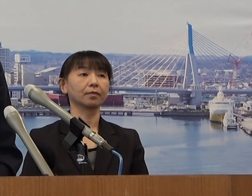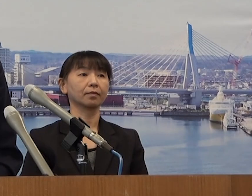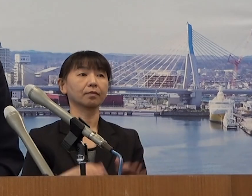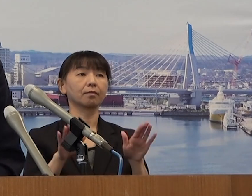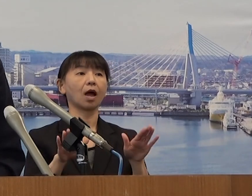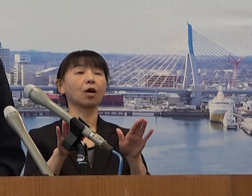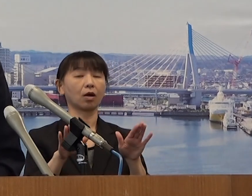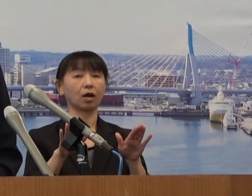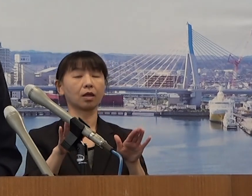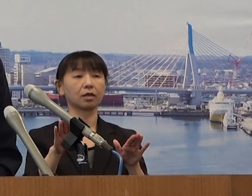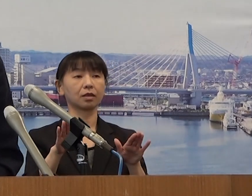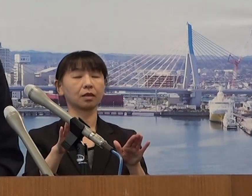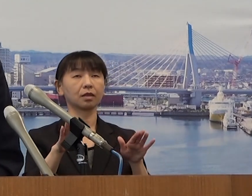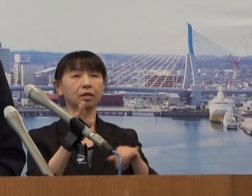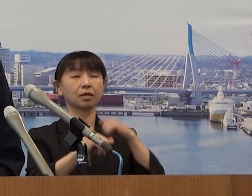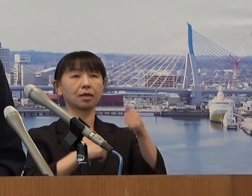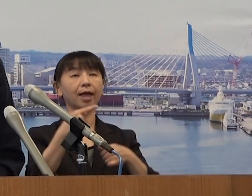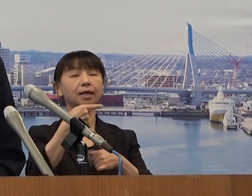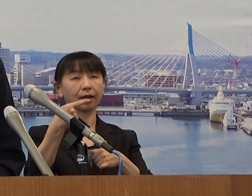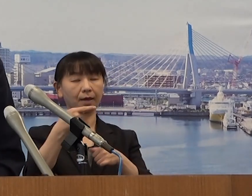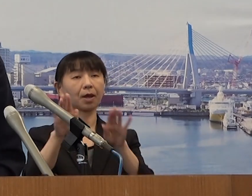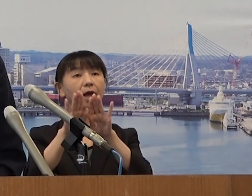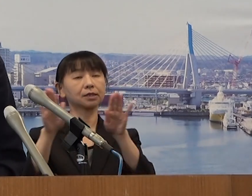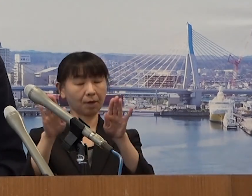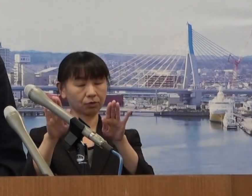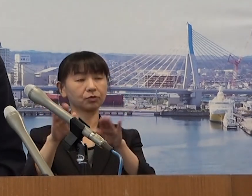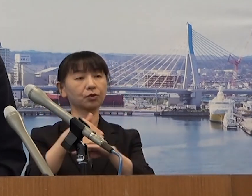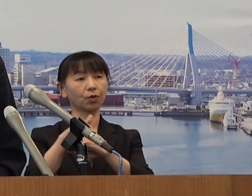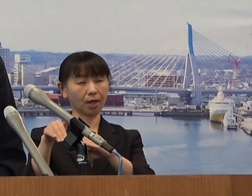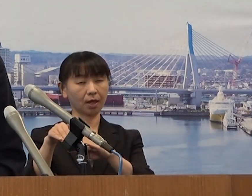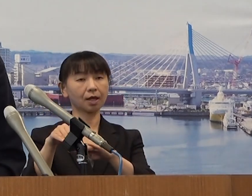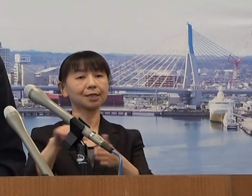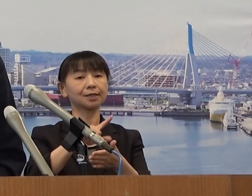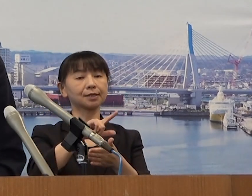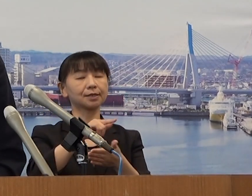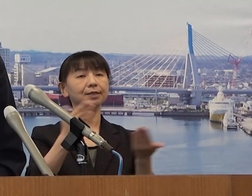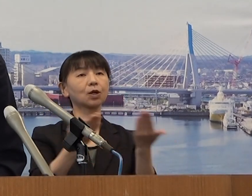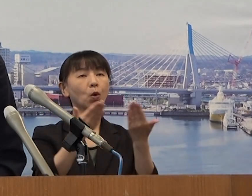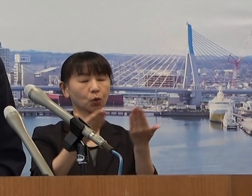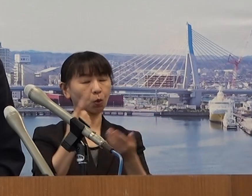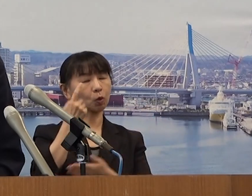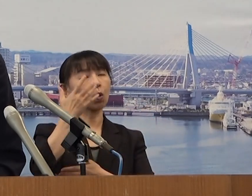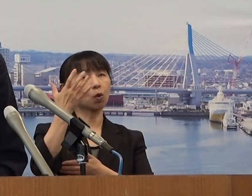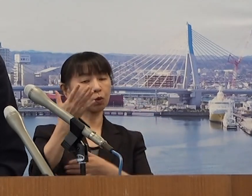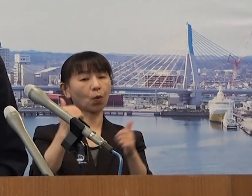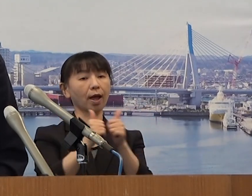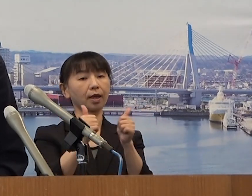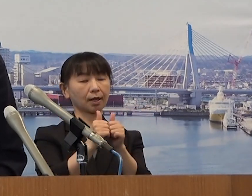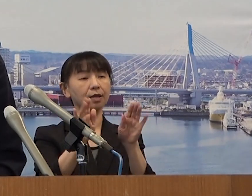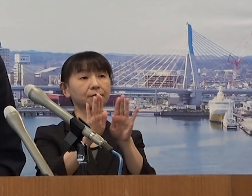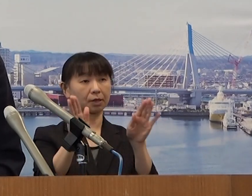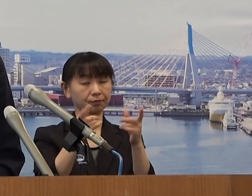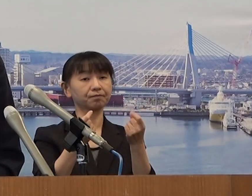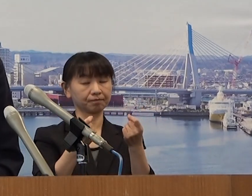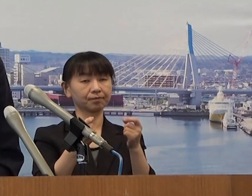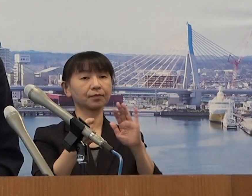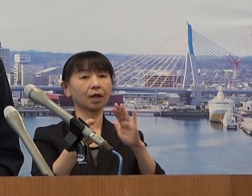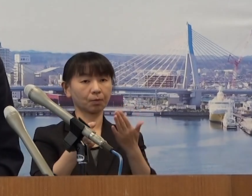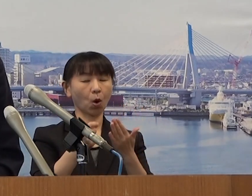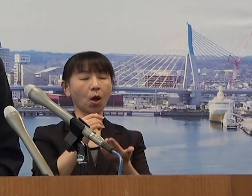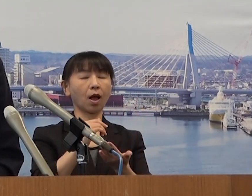今回第1回目が始まって仕事創造会議がスタートするということだったんですけれども、改め